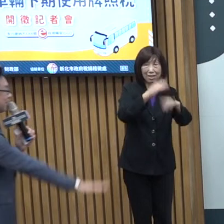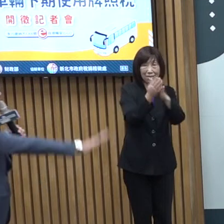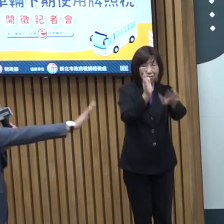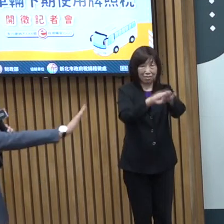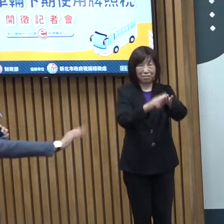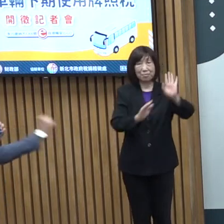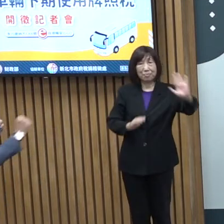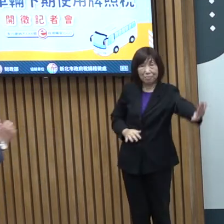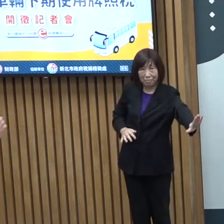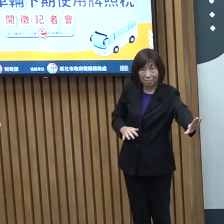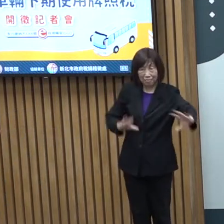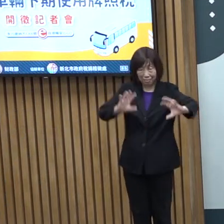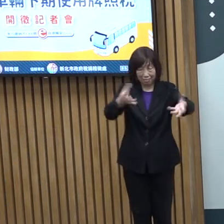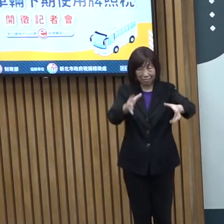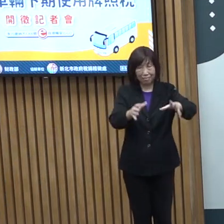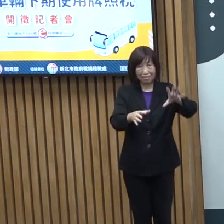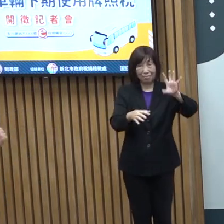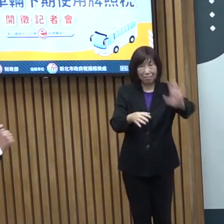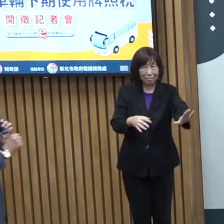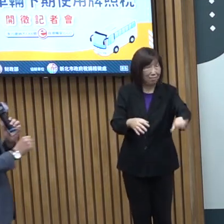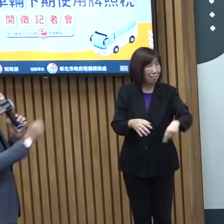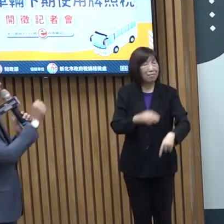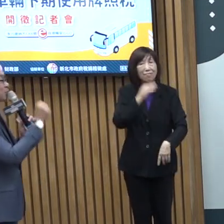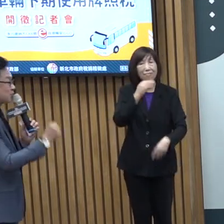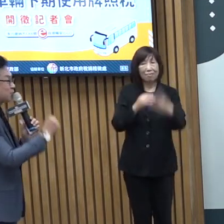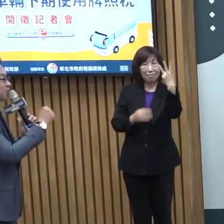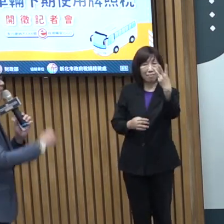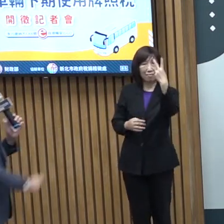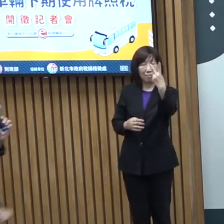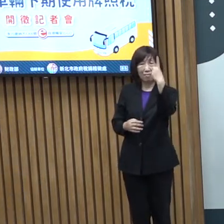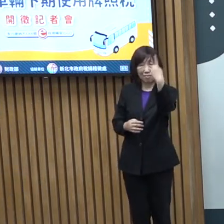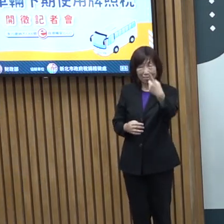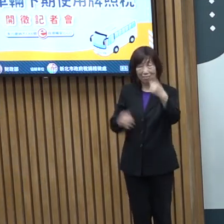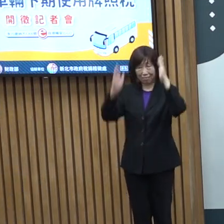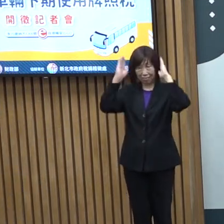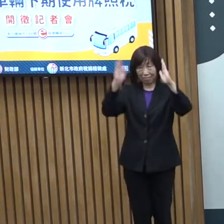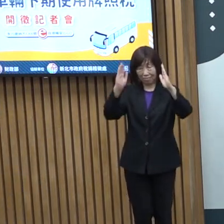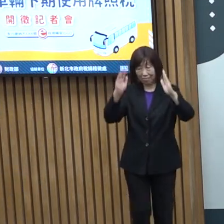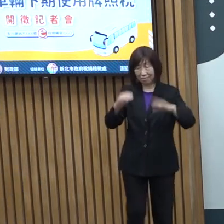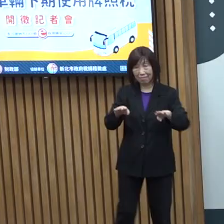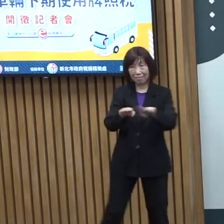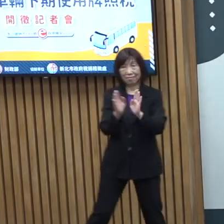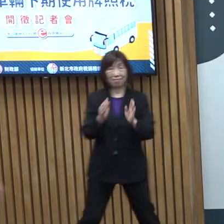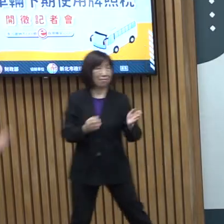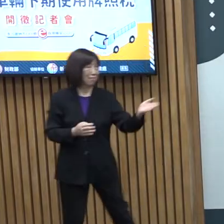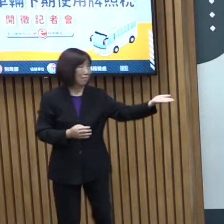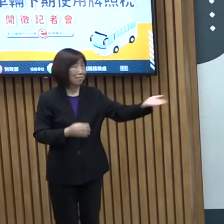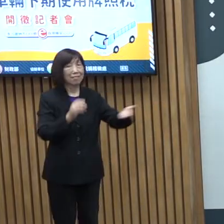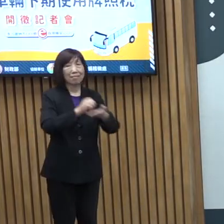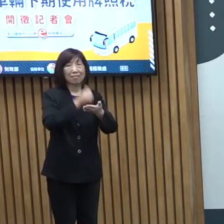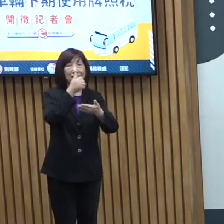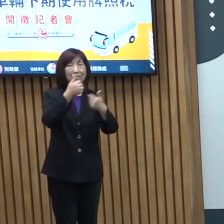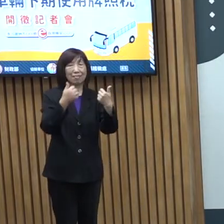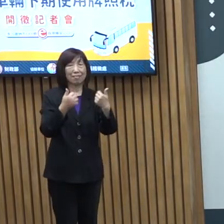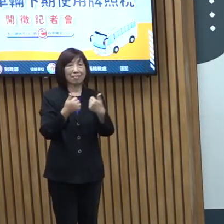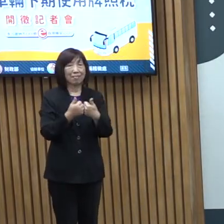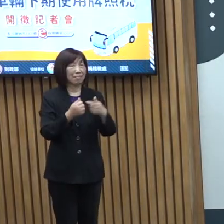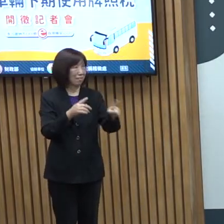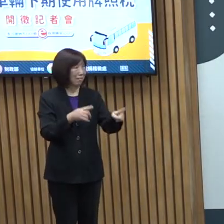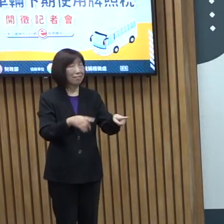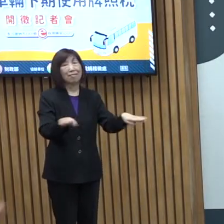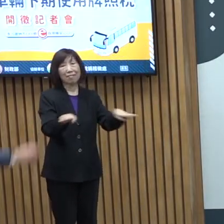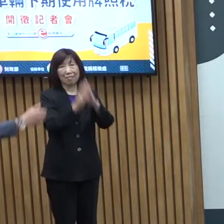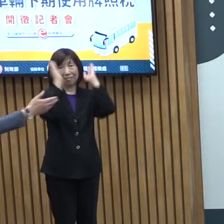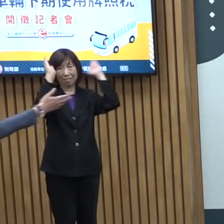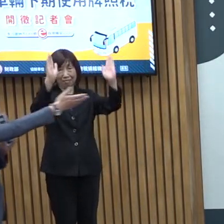球上面。那么待会呢，在倒数3秒钟之后，我们要正式的在这一次的开征记者会，也代表了我们的使用牌照税要正